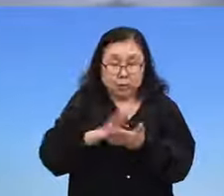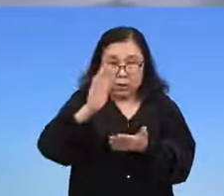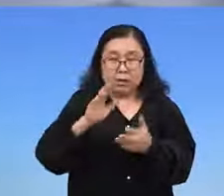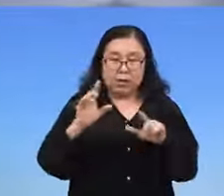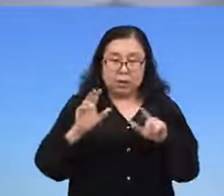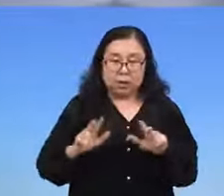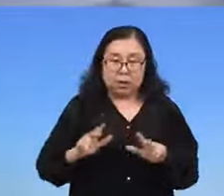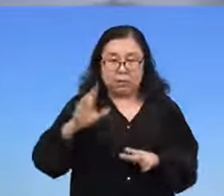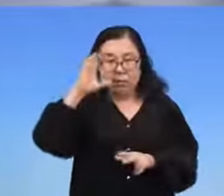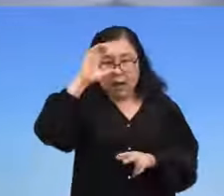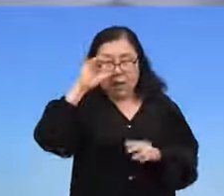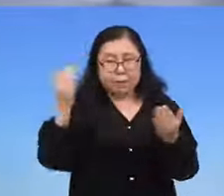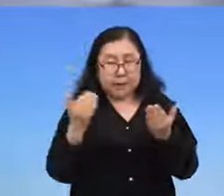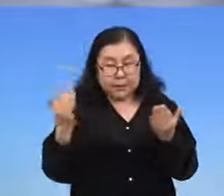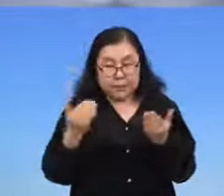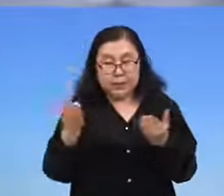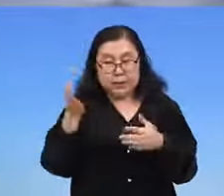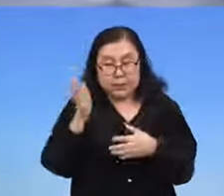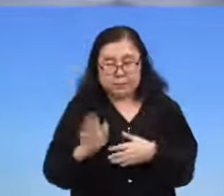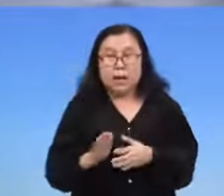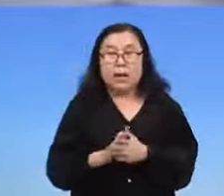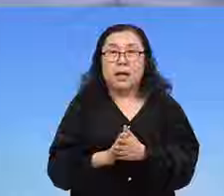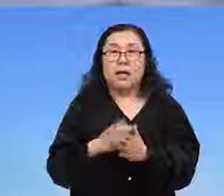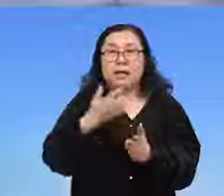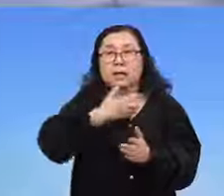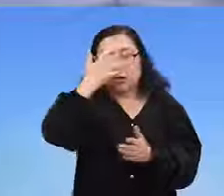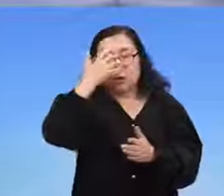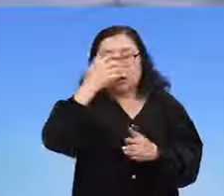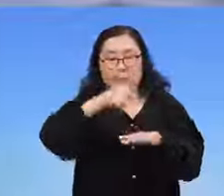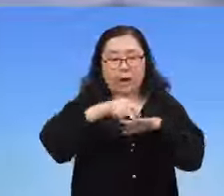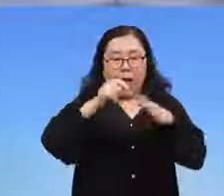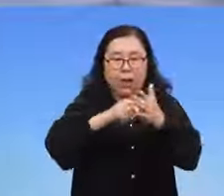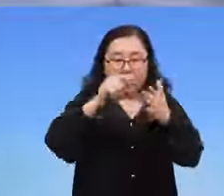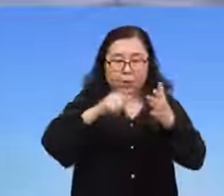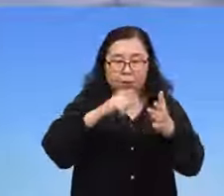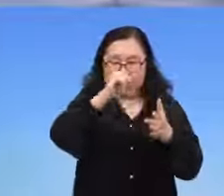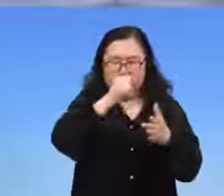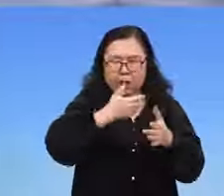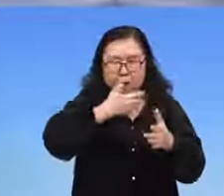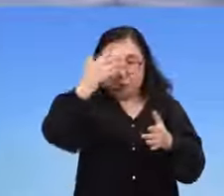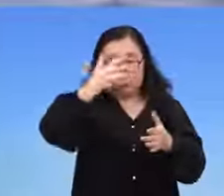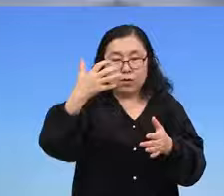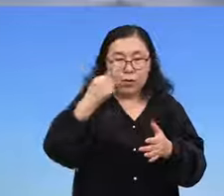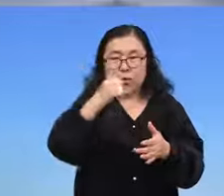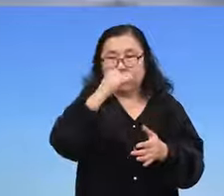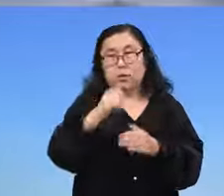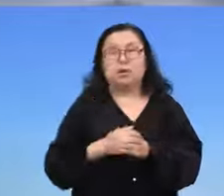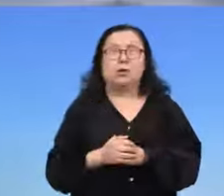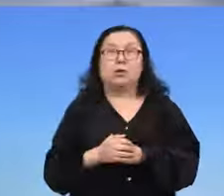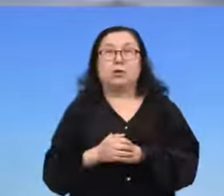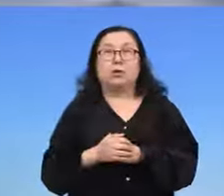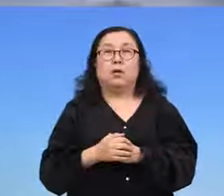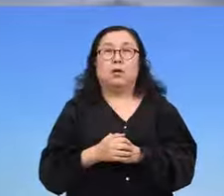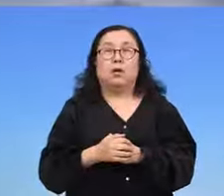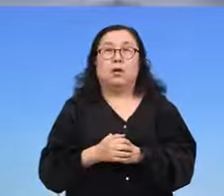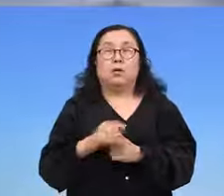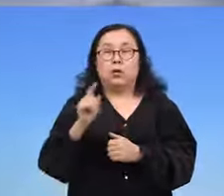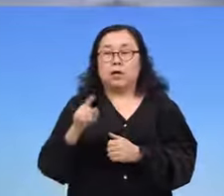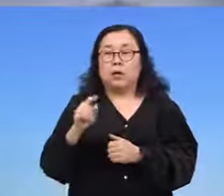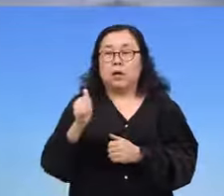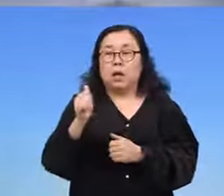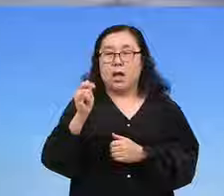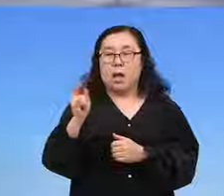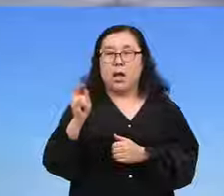있는 상황이지만 이 청년 가슴 속에 이런 선한 꿈을 꾸고 있는데, 여러분, 이런 청년 마음 속에